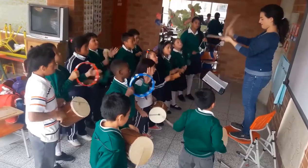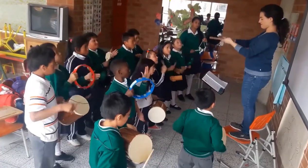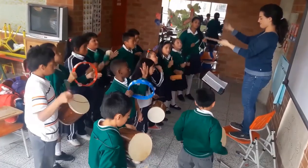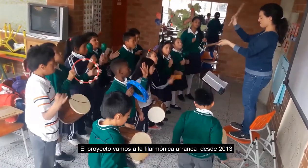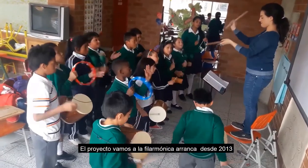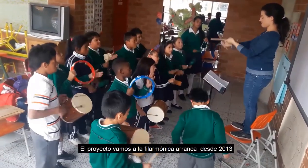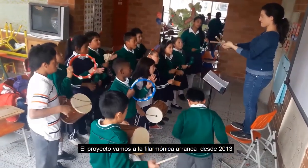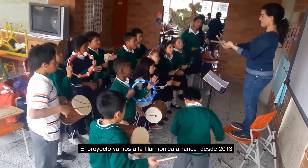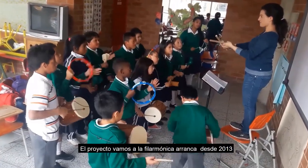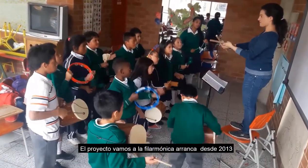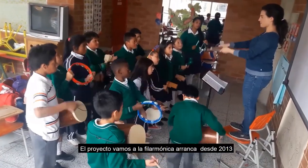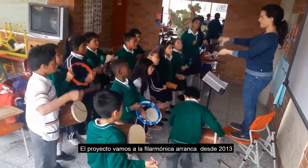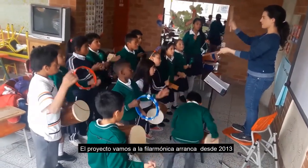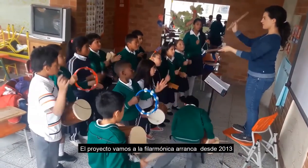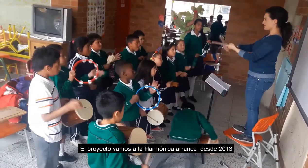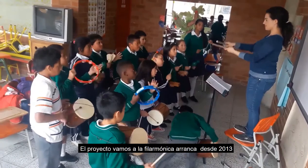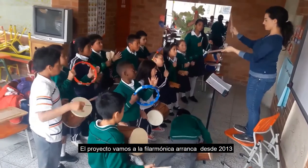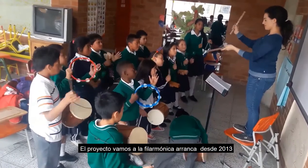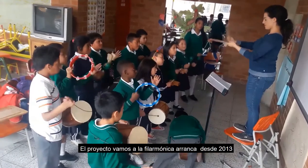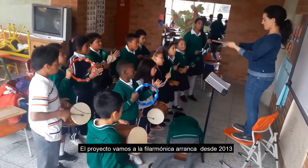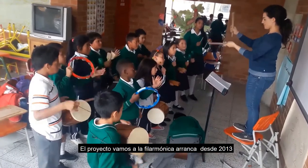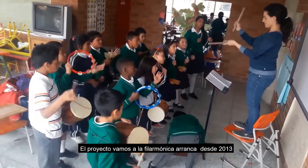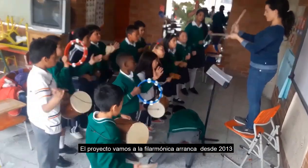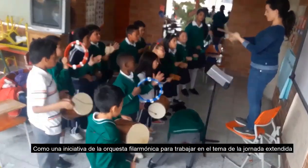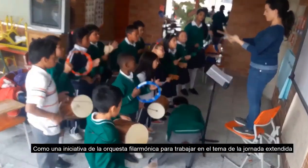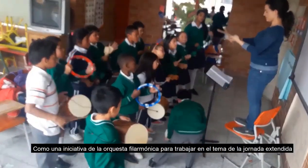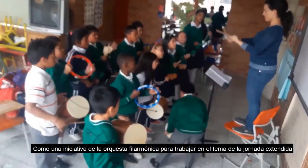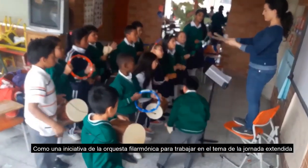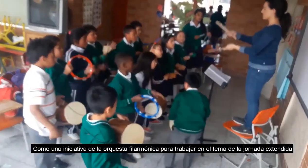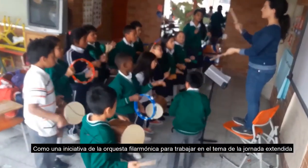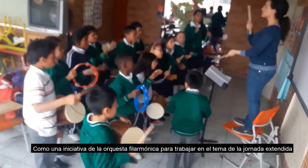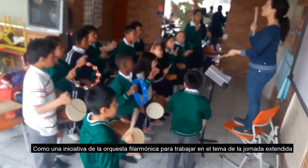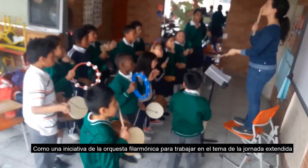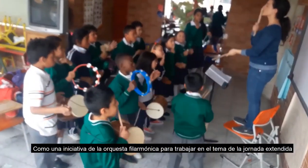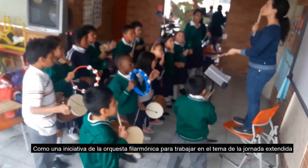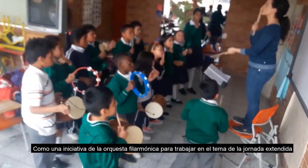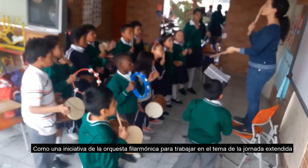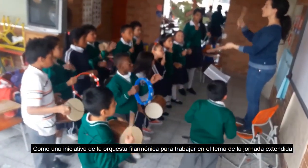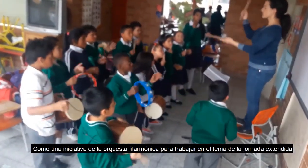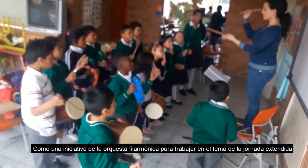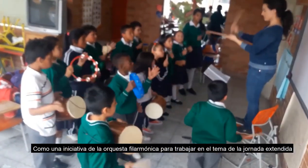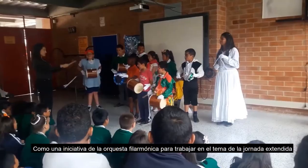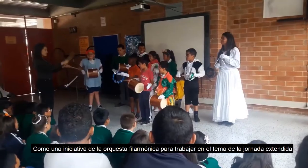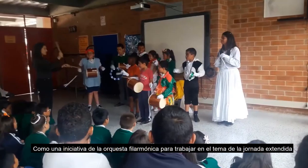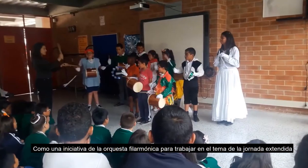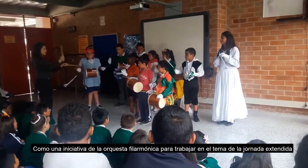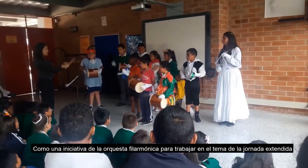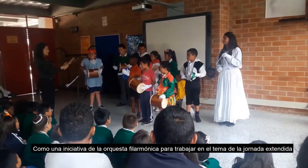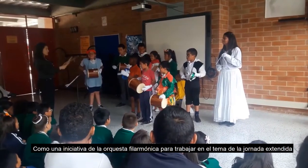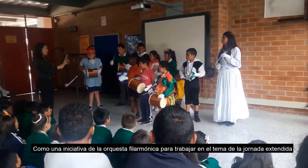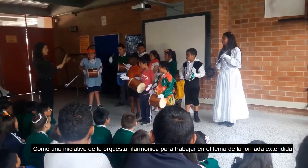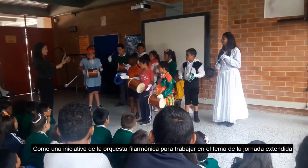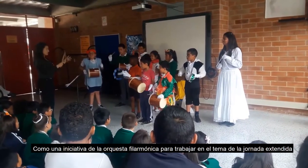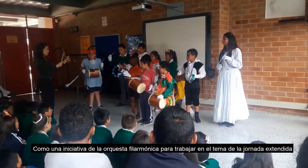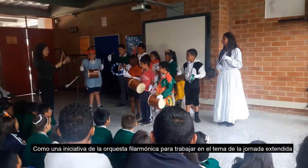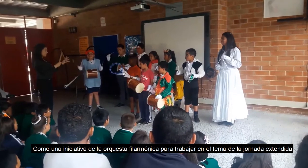El proyecto Vamos a la Filarmónica arranca desde 2013 como una iniciativa de la Orquesta Filarmónica para trabajar en el tema de la jornada